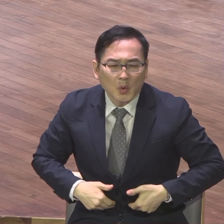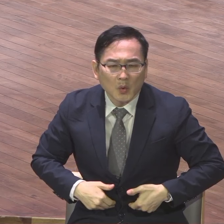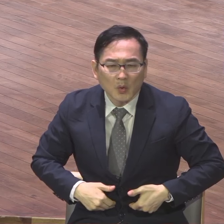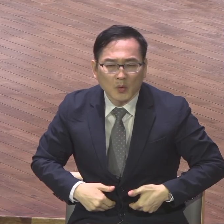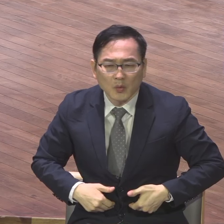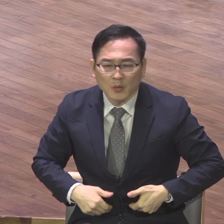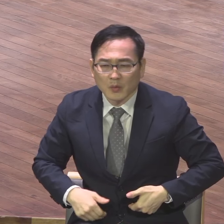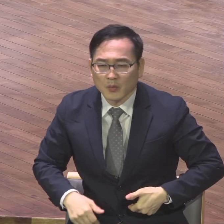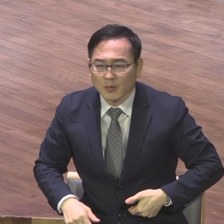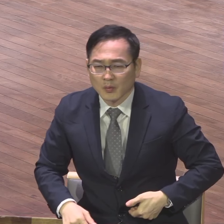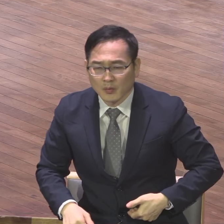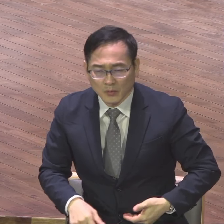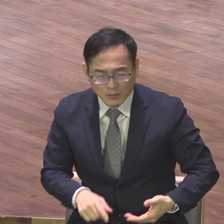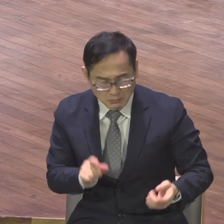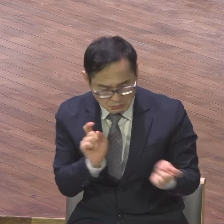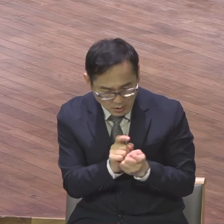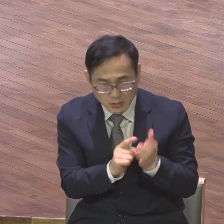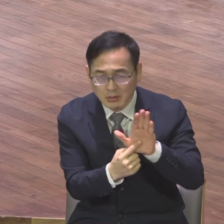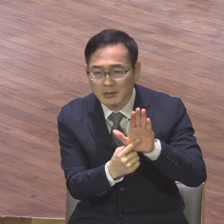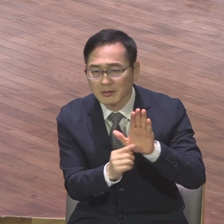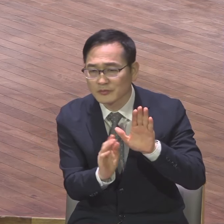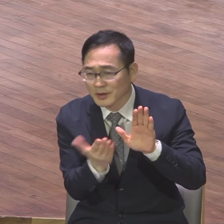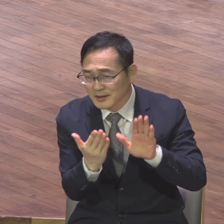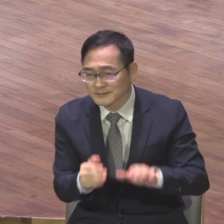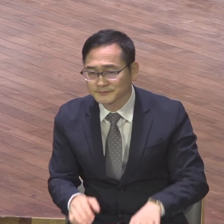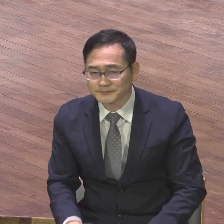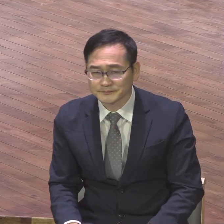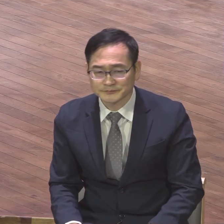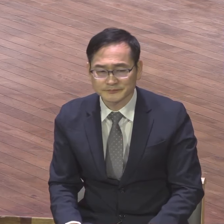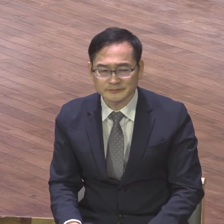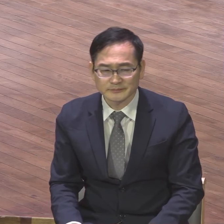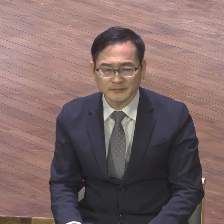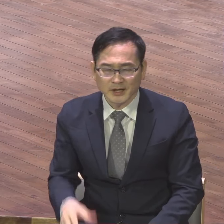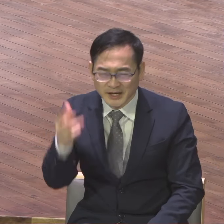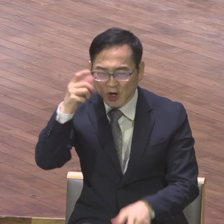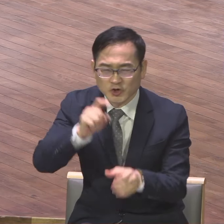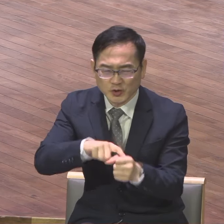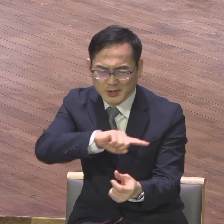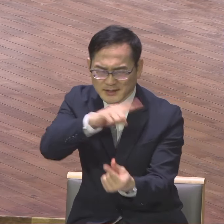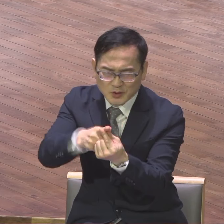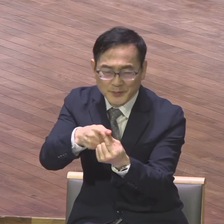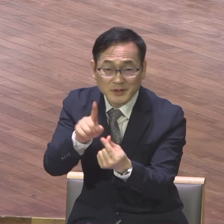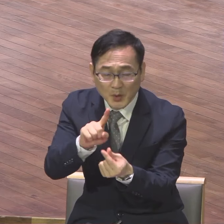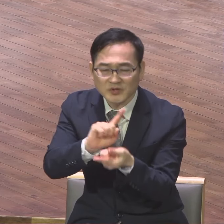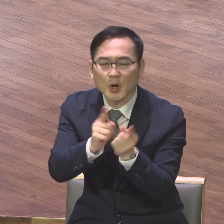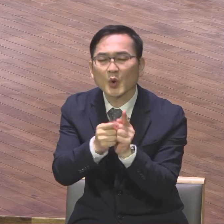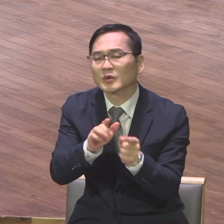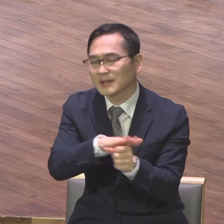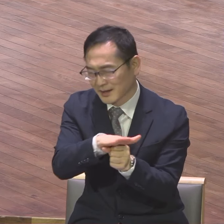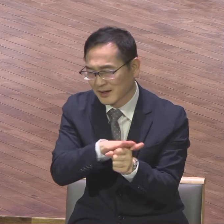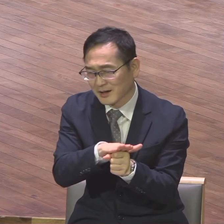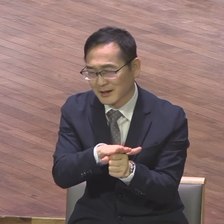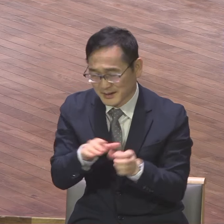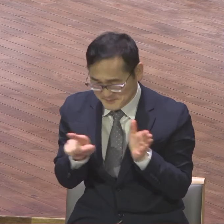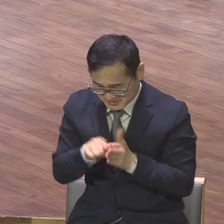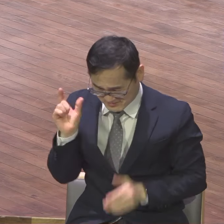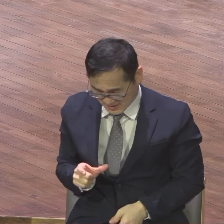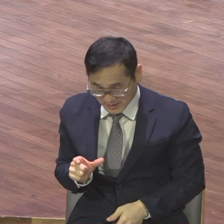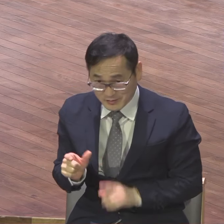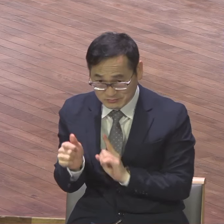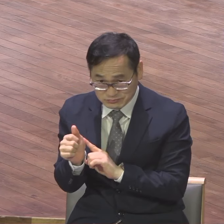서로 사랑하는 것이 영적 우선순위가 되어야 돼요. 아무리 신앙이 좋아